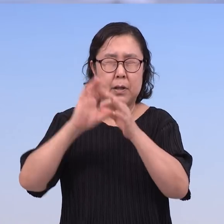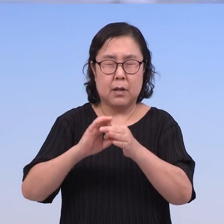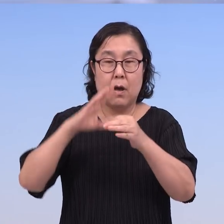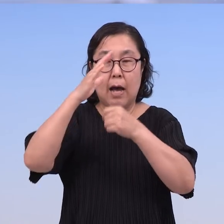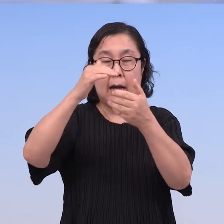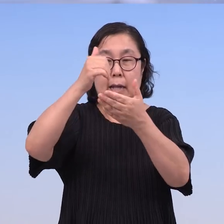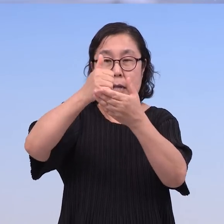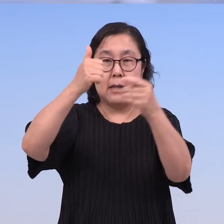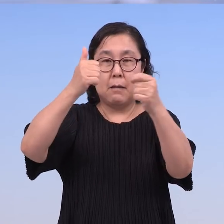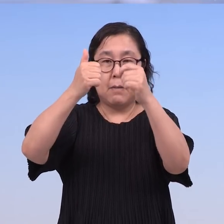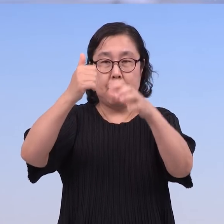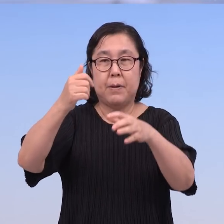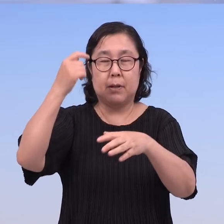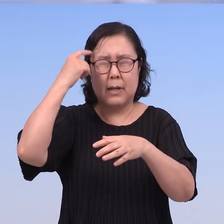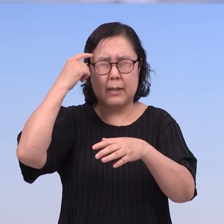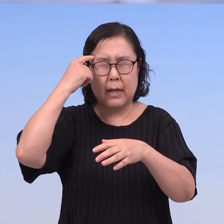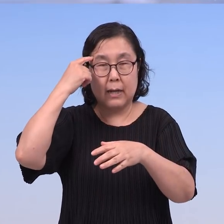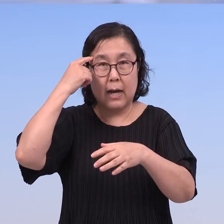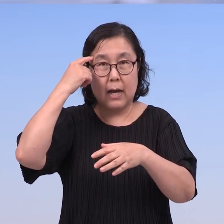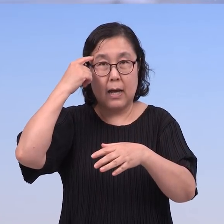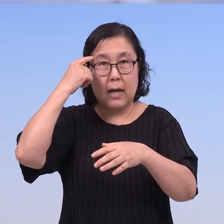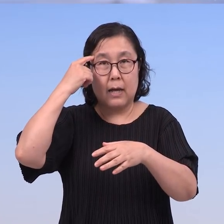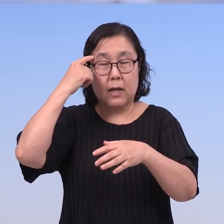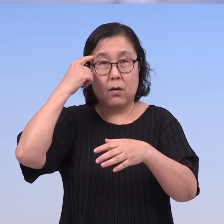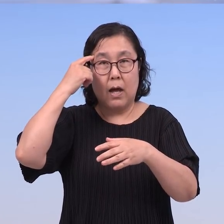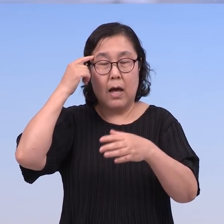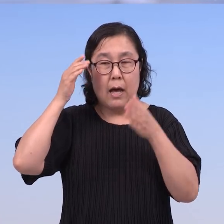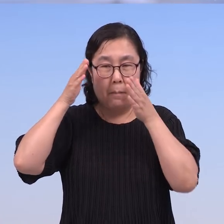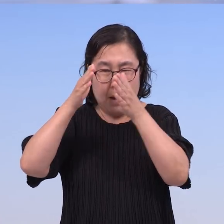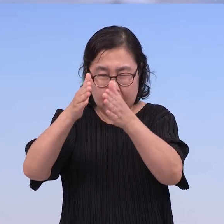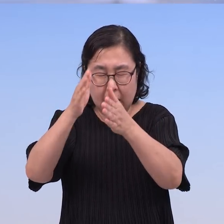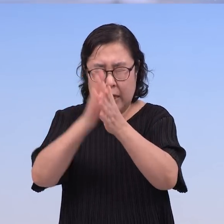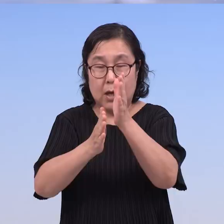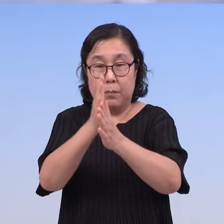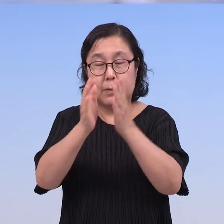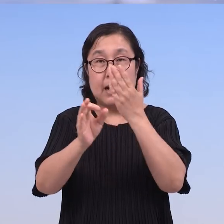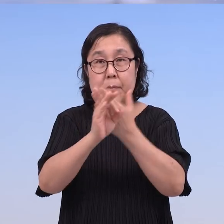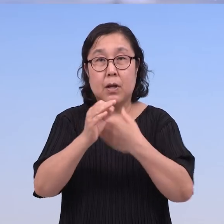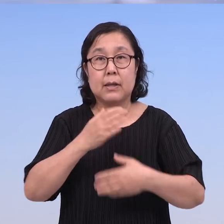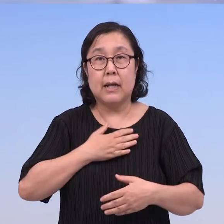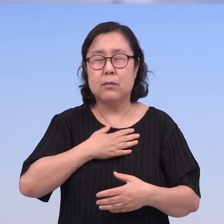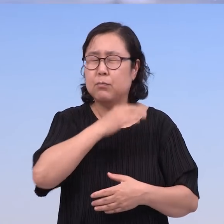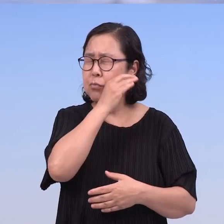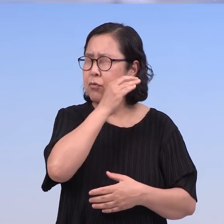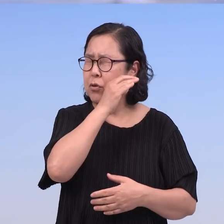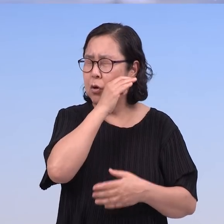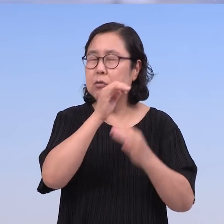앞에서의 가치와 방향이 없다면 저는 부끄러운 인간이 부끄러운 인간.